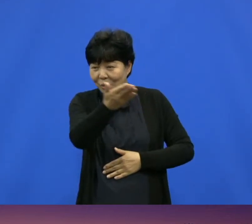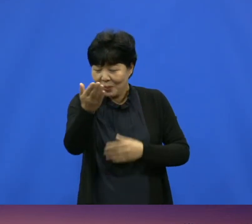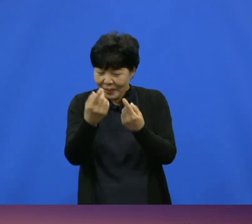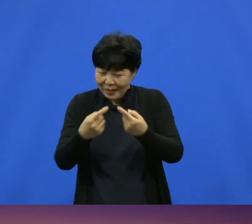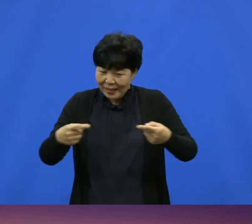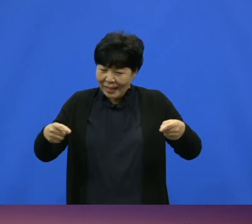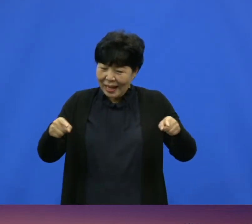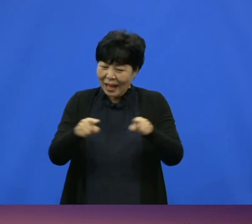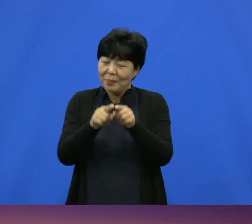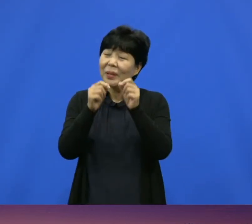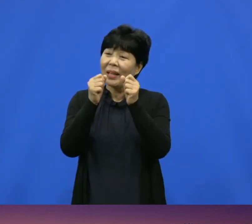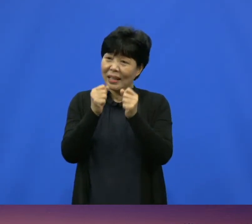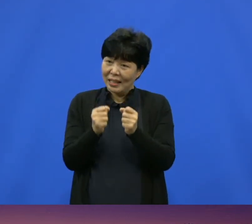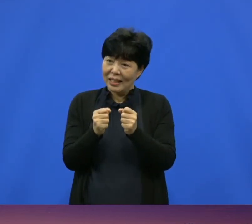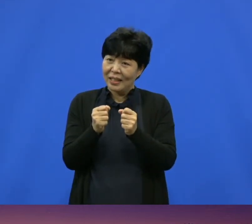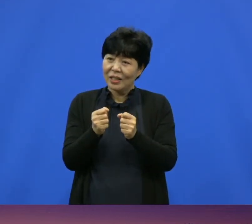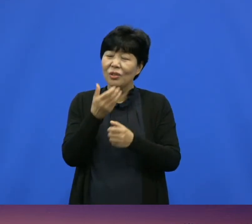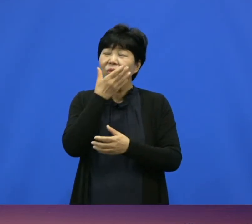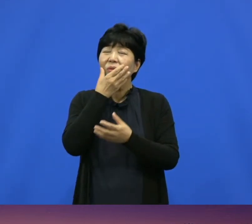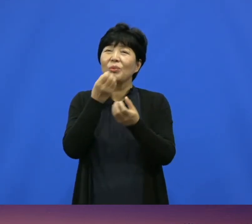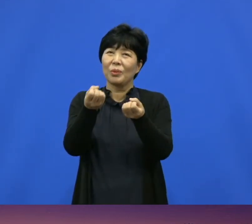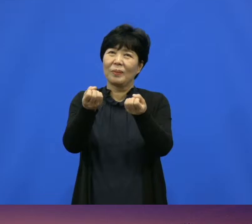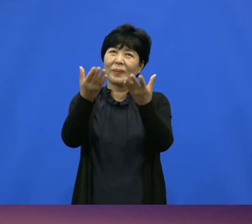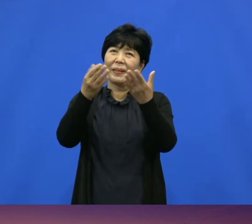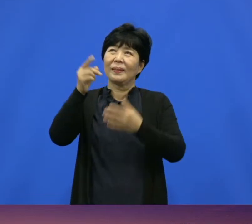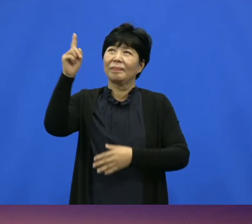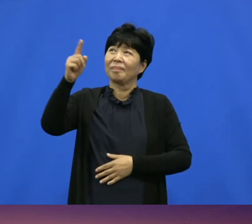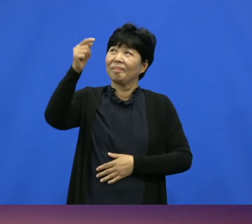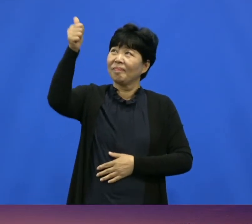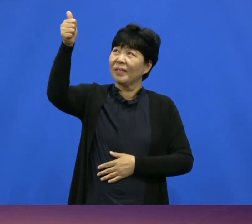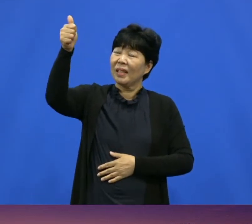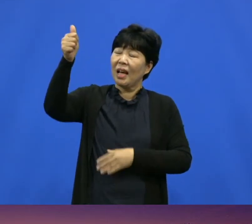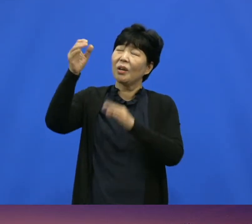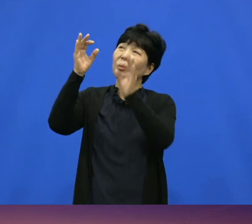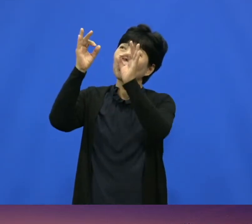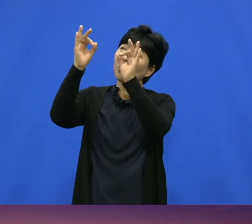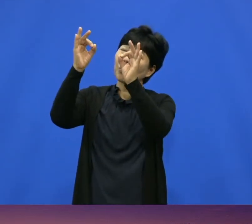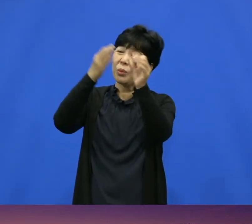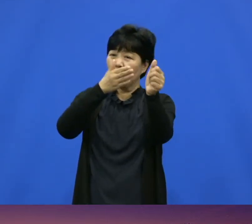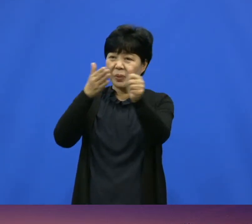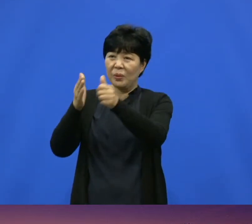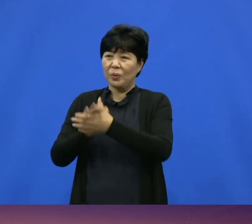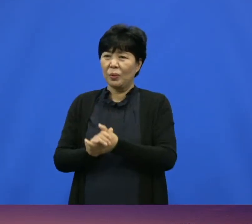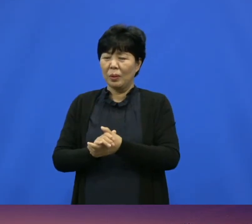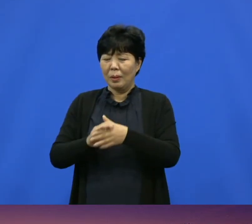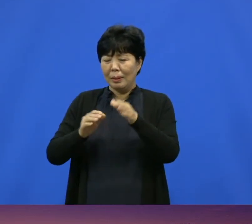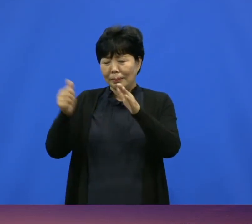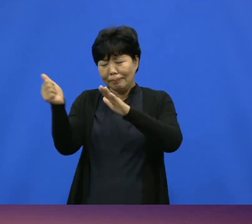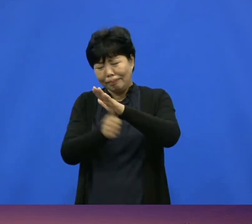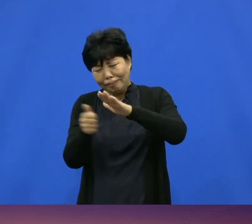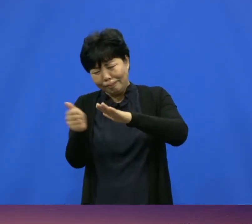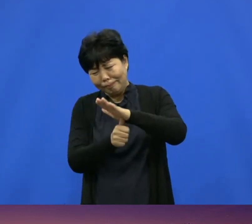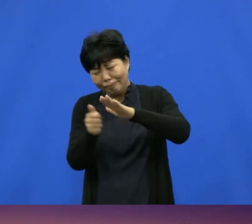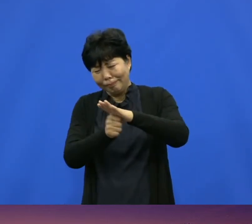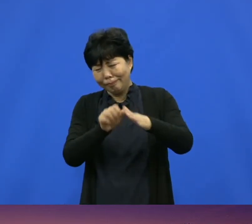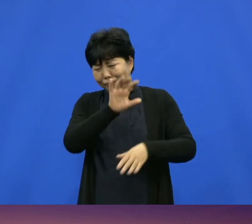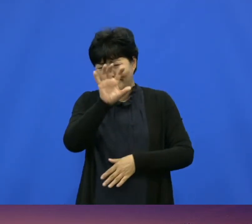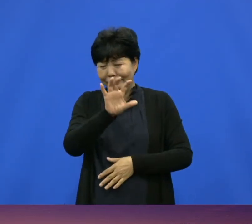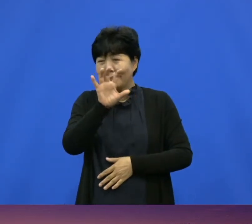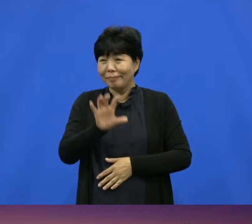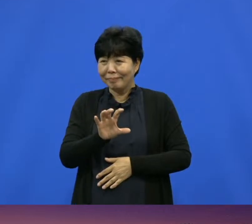되기를 축원합니다. 여러분, 다윗을 보세요. 여러분, 이 실패를 얼마나 많이 해요. 다윗이